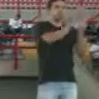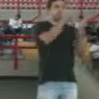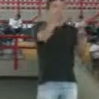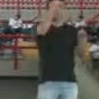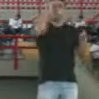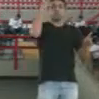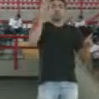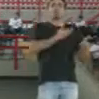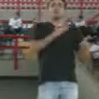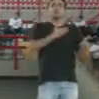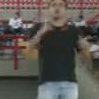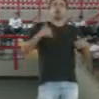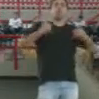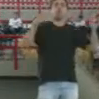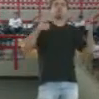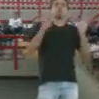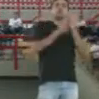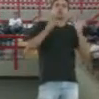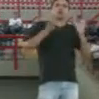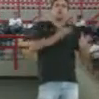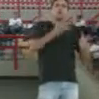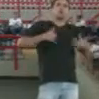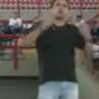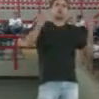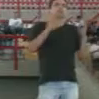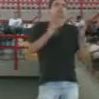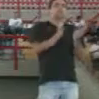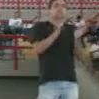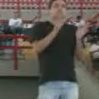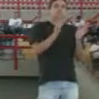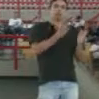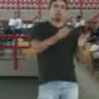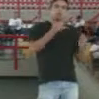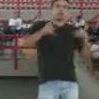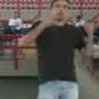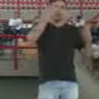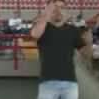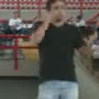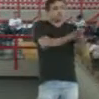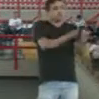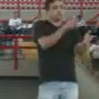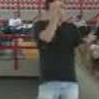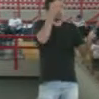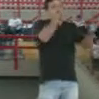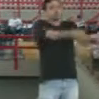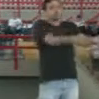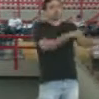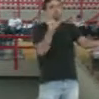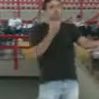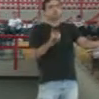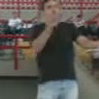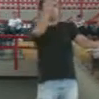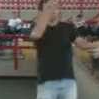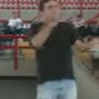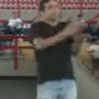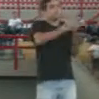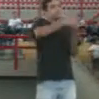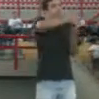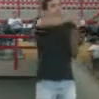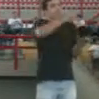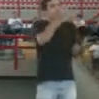eu sou amigo do aniversariante, eu sou amigo do aniversariante. Aí quando chega lá é uma pessoa morta. Aí ele, vixe, que bolo